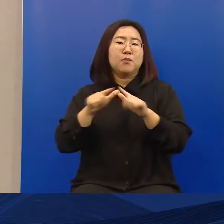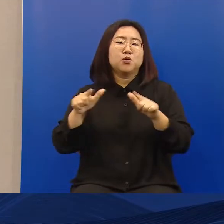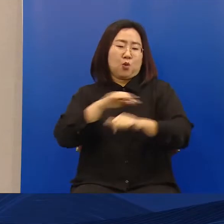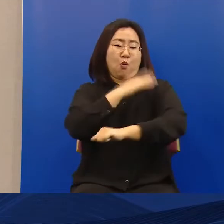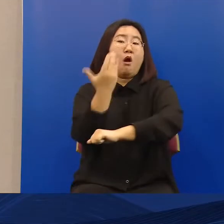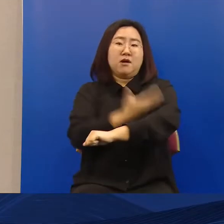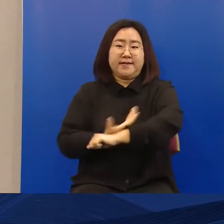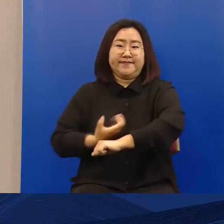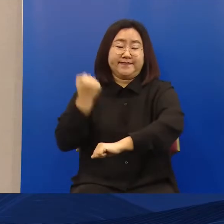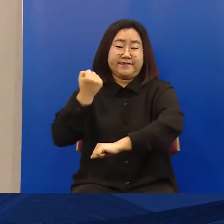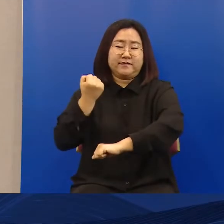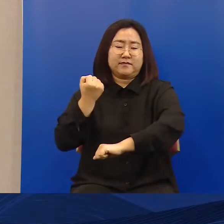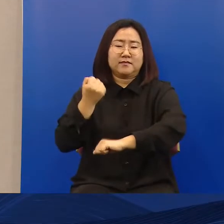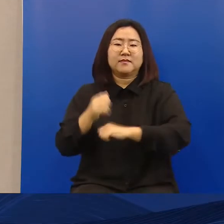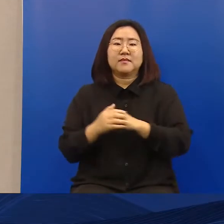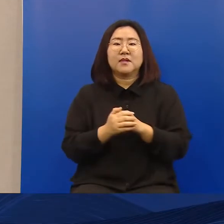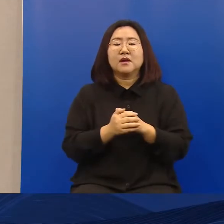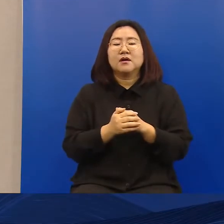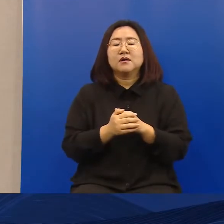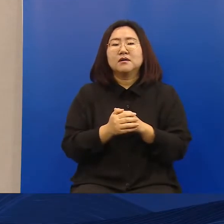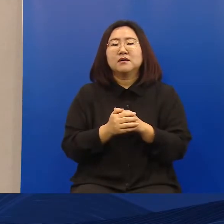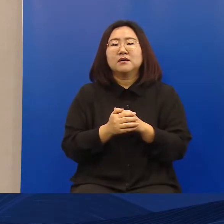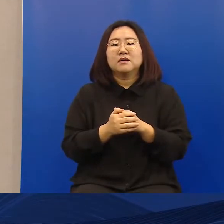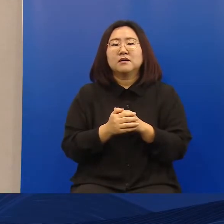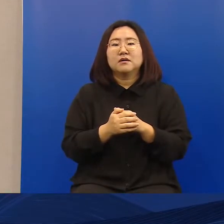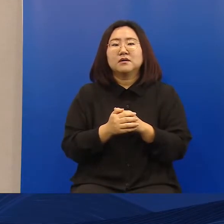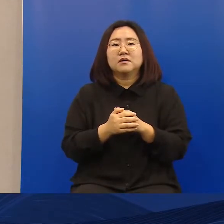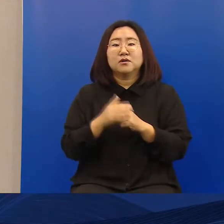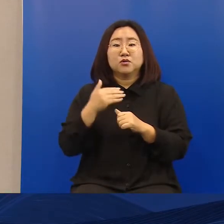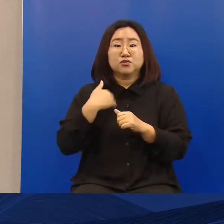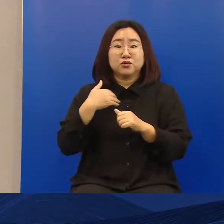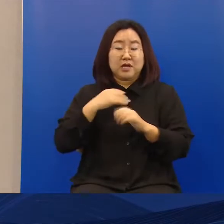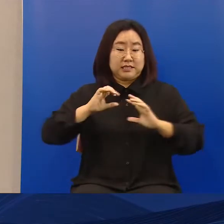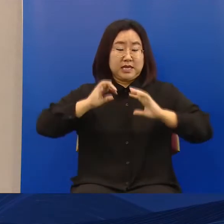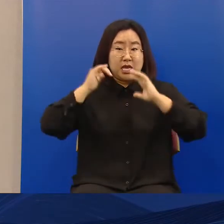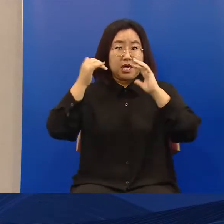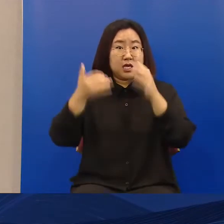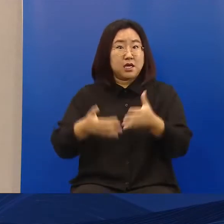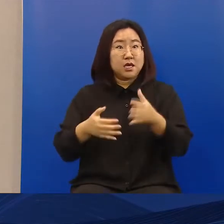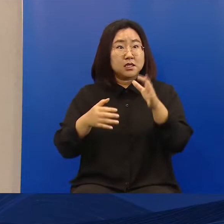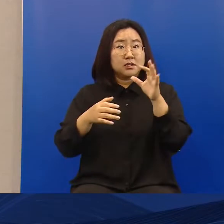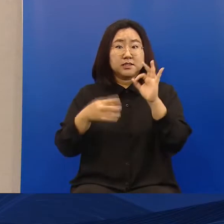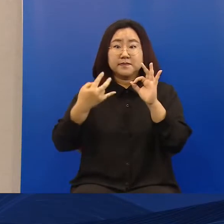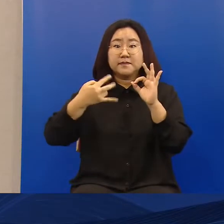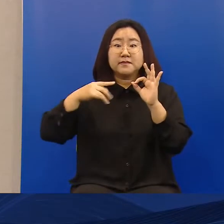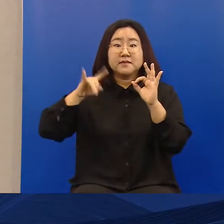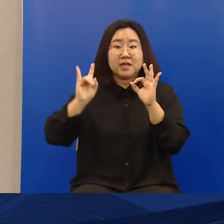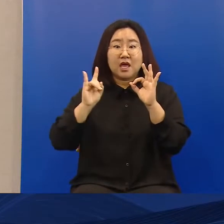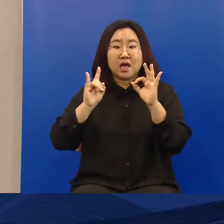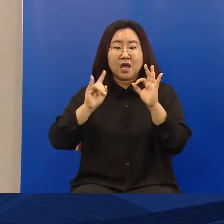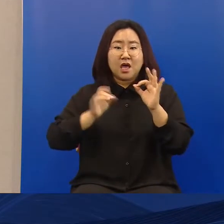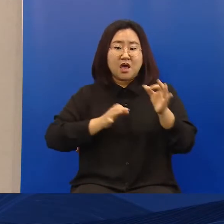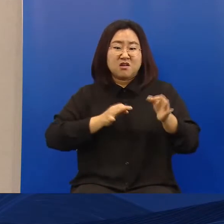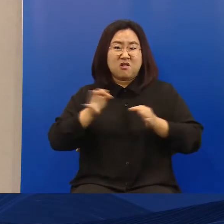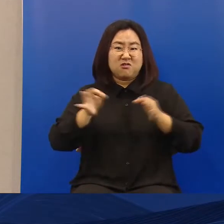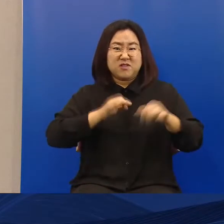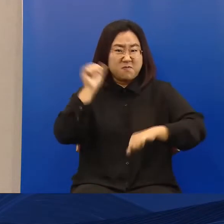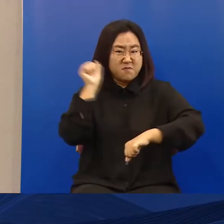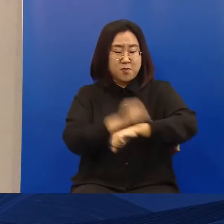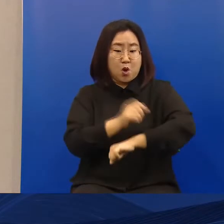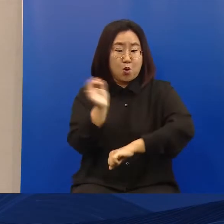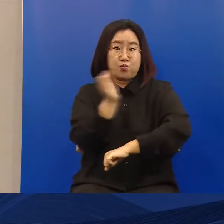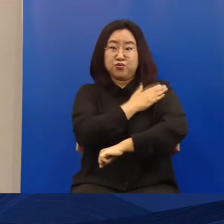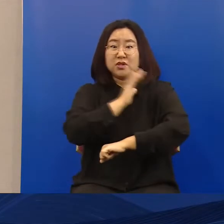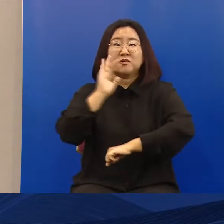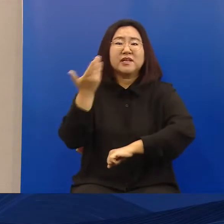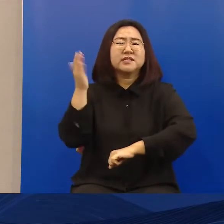그리고 우리가 선진국 경제가 10대 세계 10대 경제 선진국이라고 얘기를 하면서